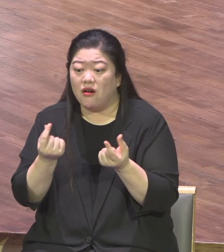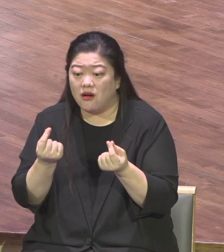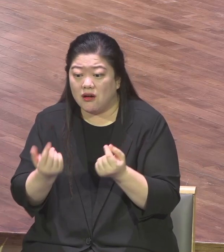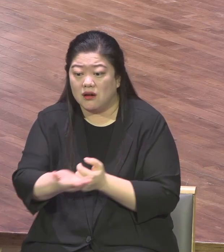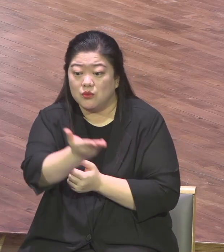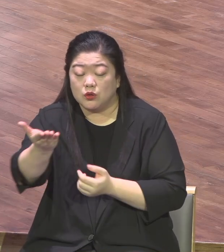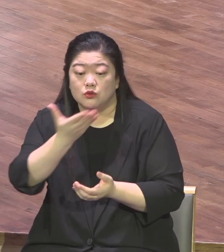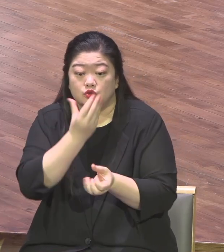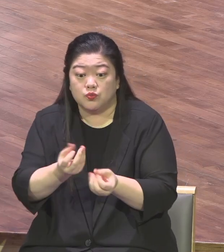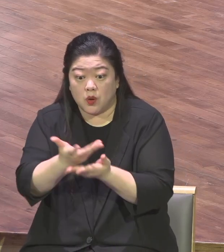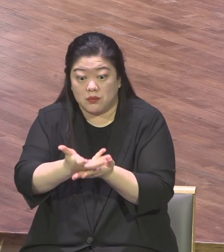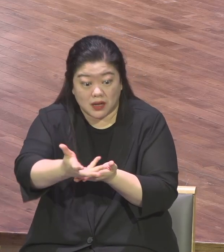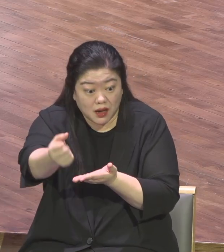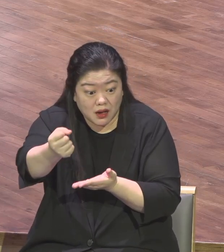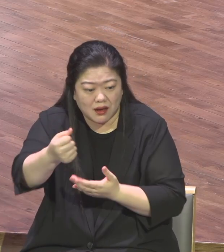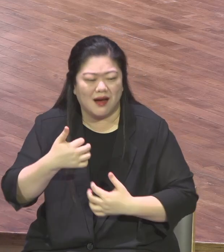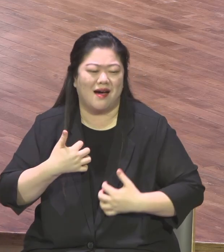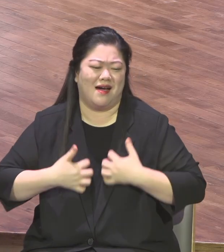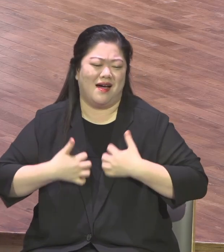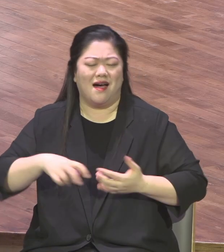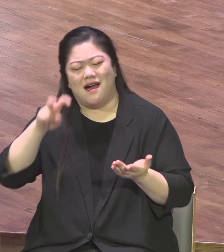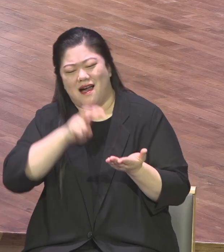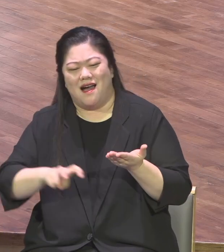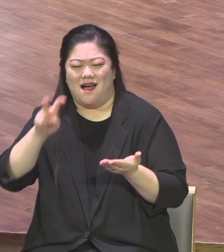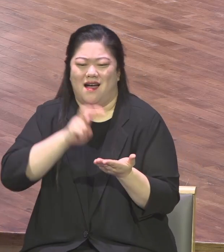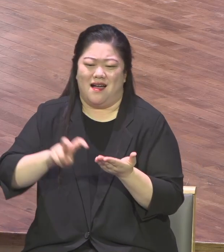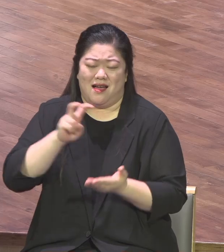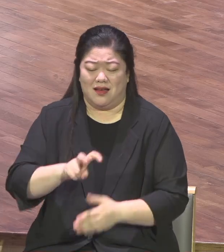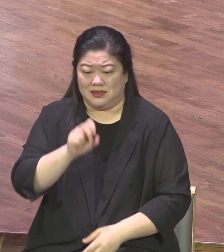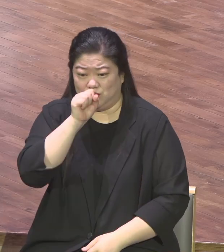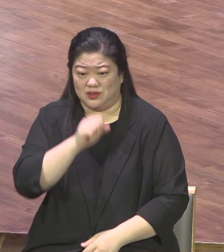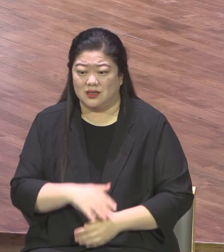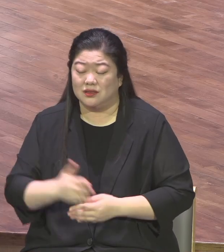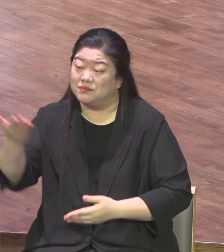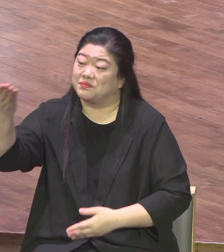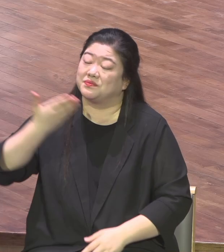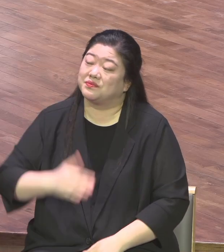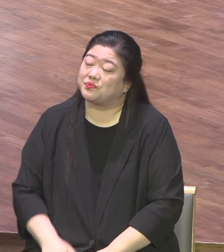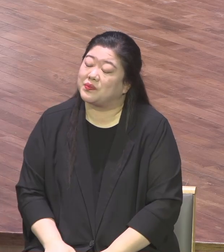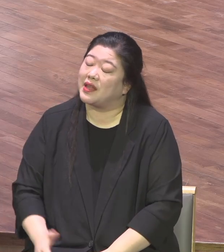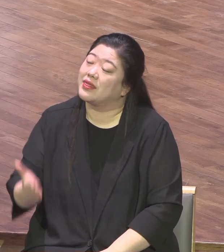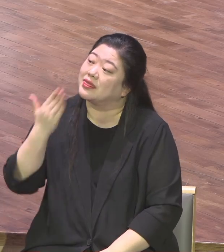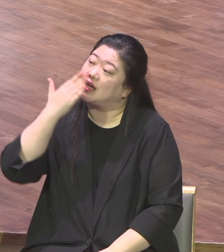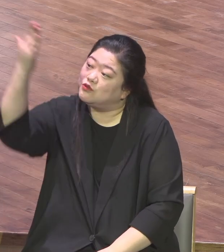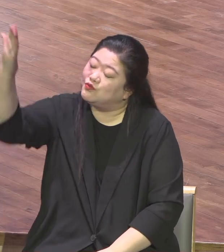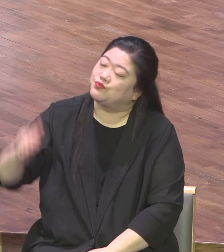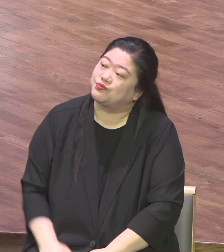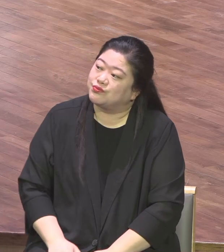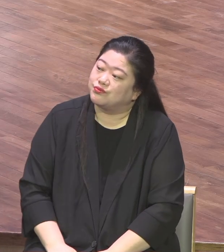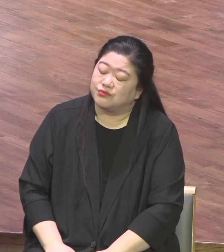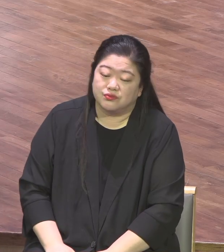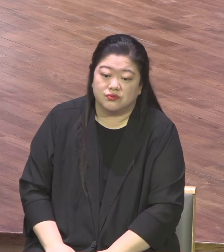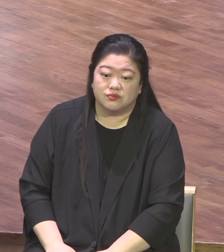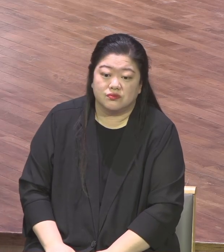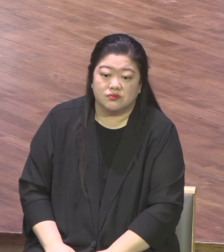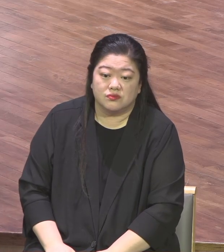속한 모든 신령한 복 성삼위 하나님으로부터 주어지는 헤븐의